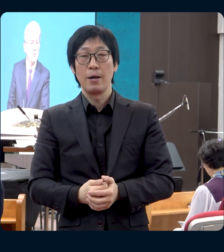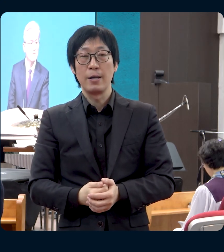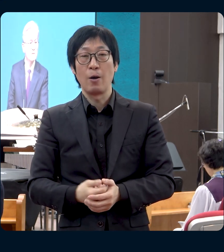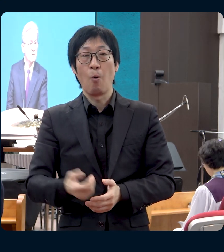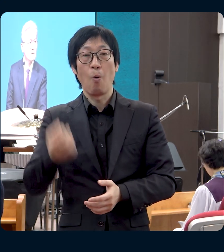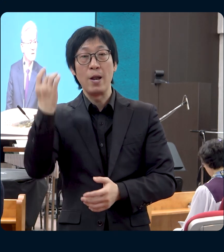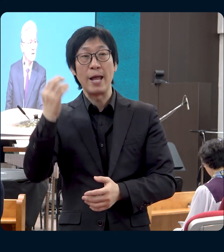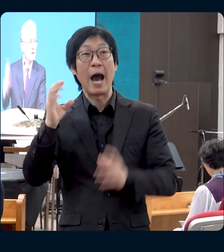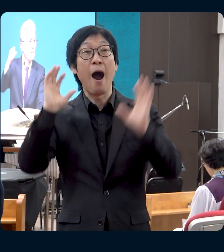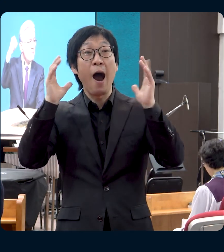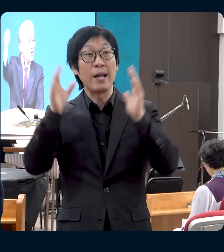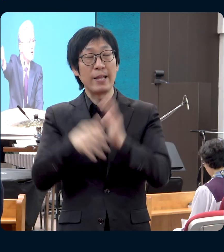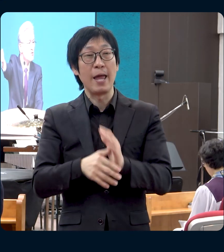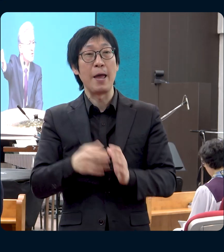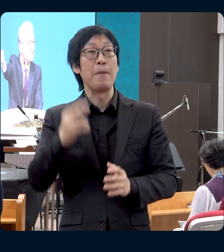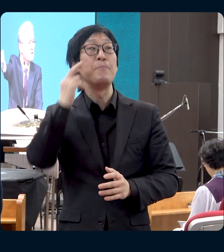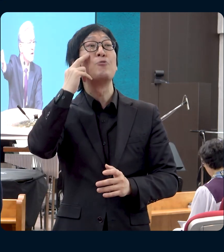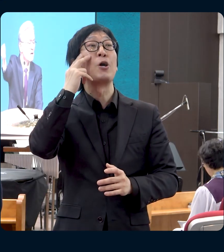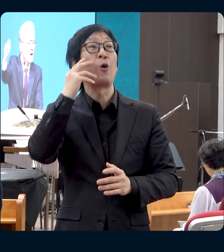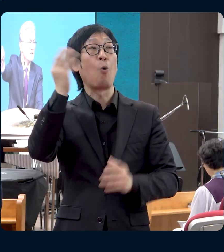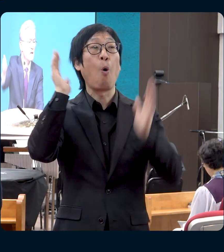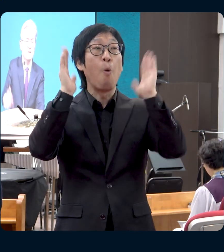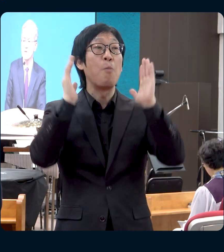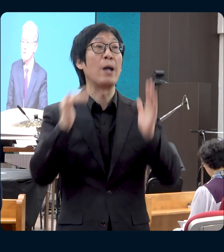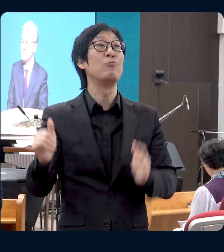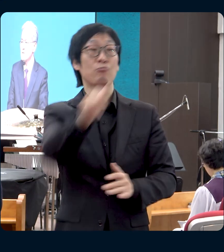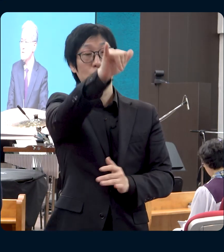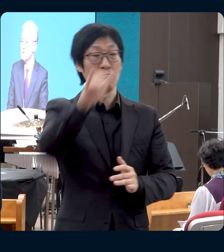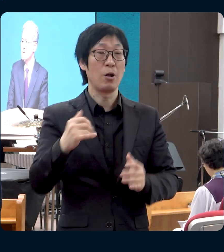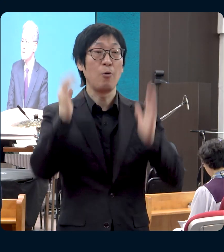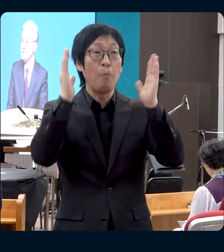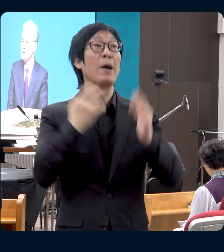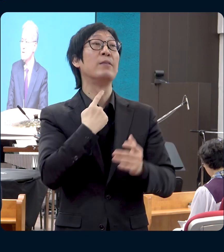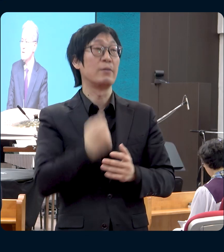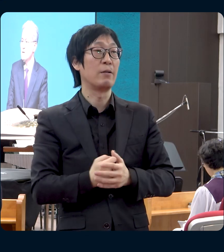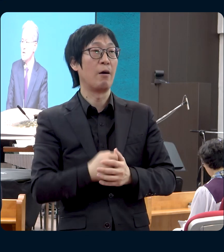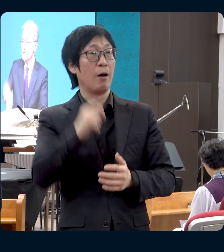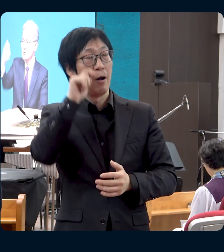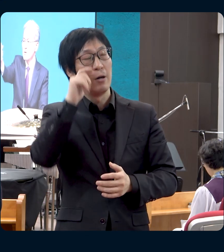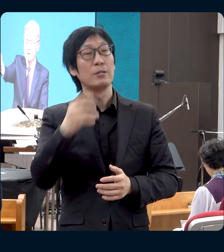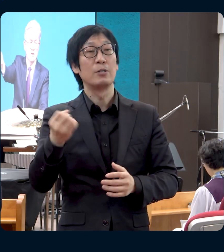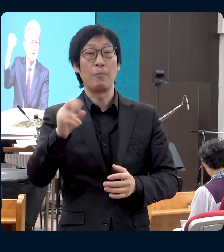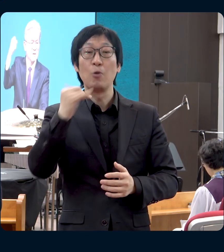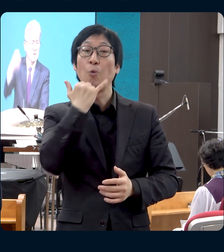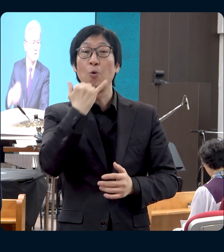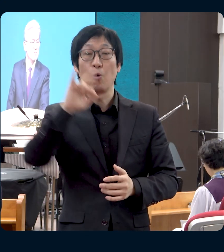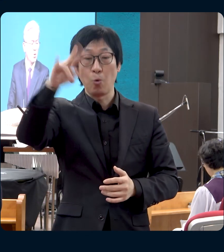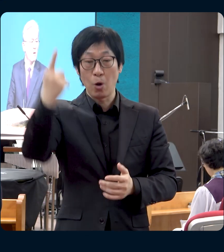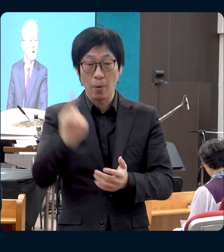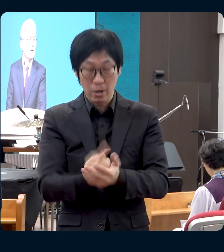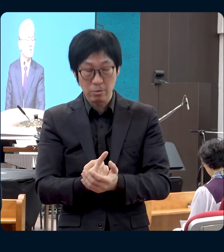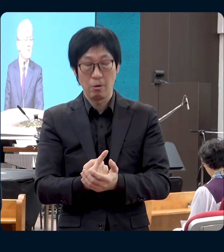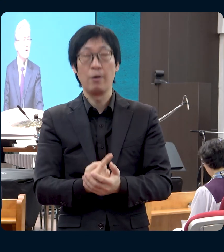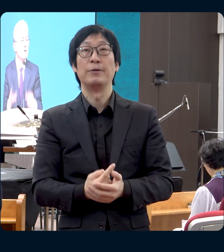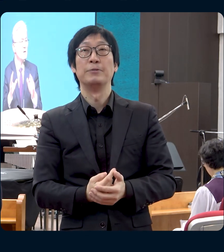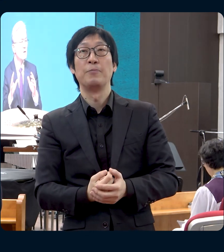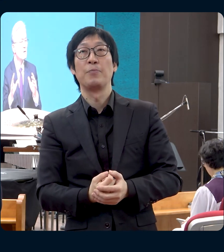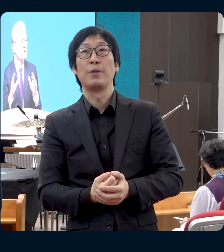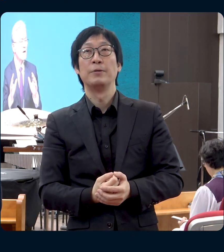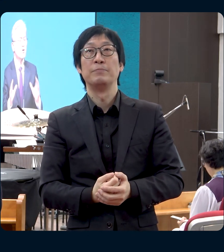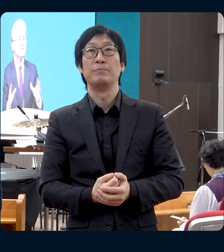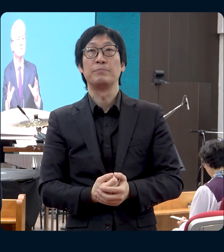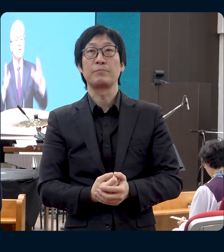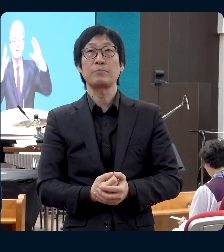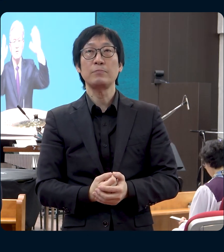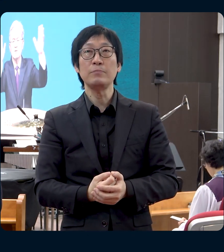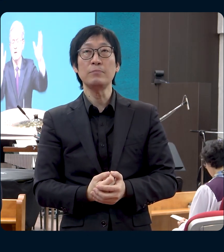돌아와가지고 망명할 수 있었는데 하지 않았어요. 그래서 그 돌아와가지고